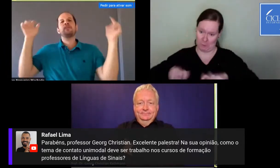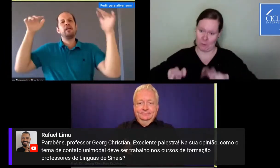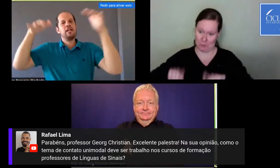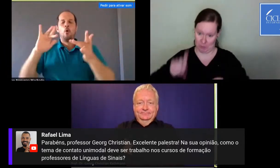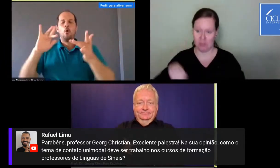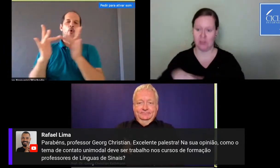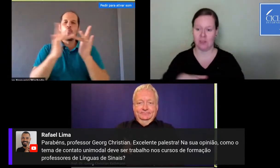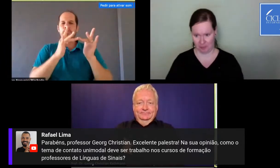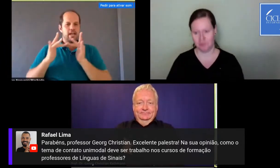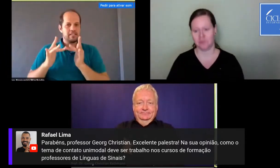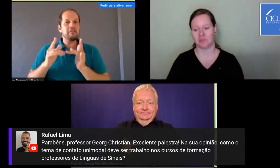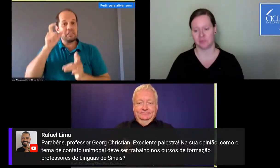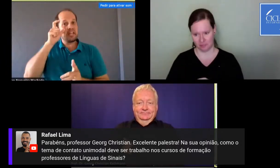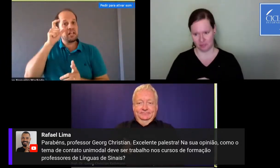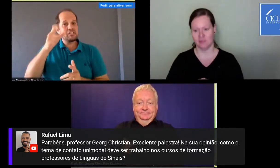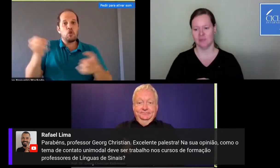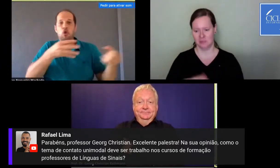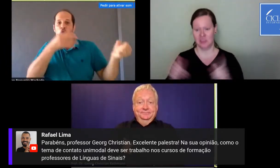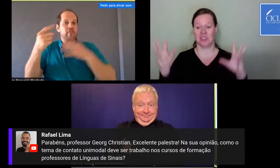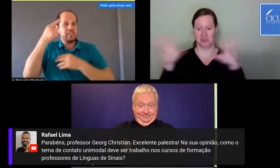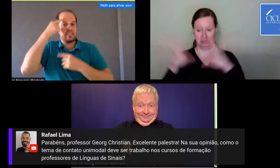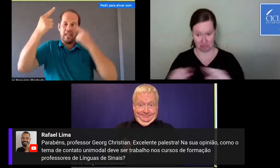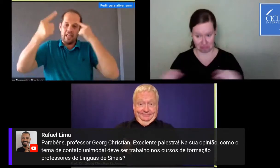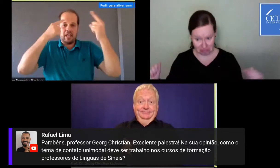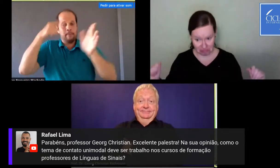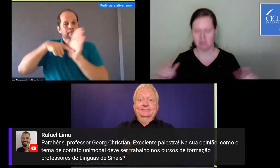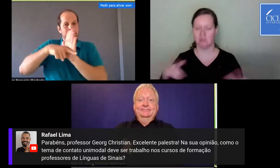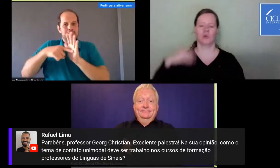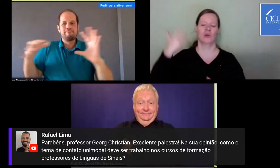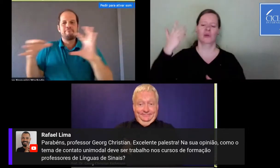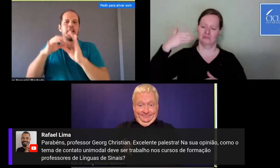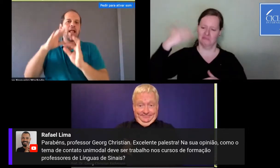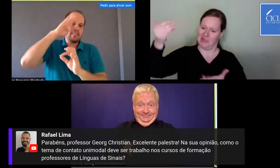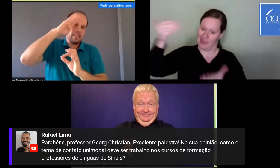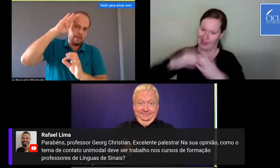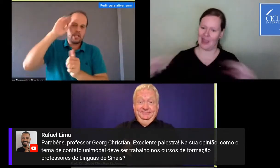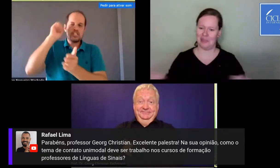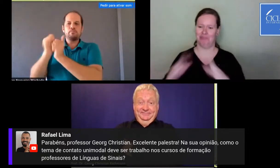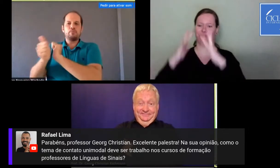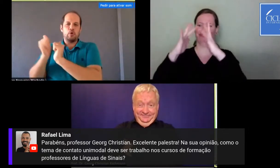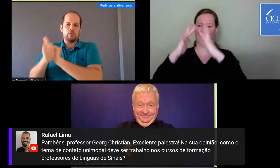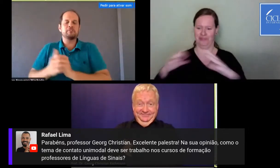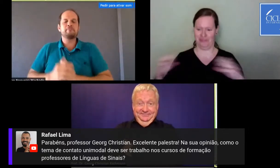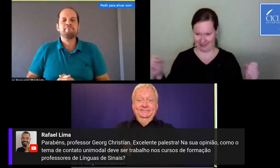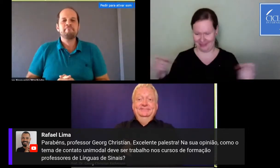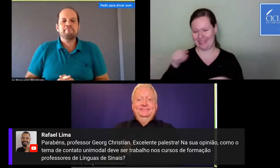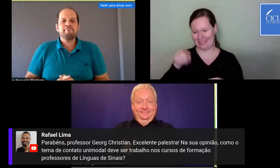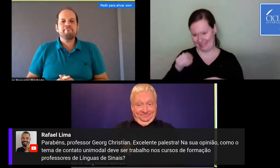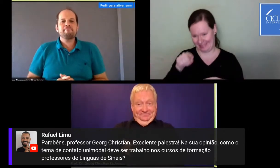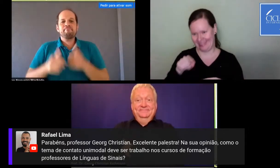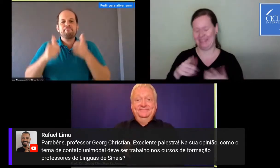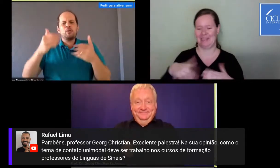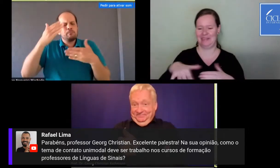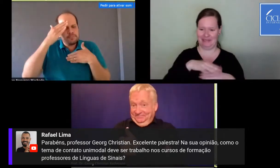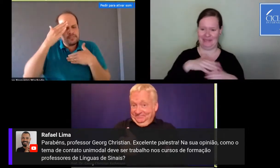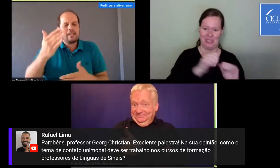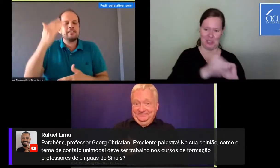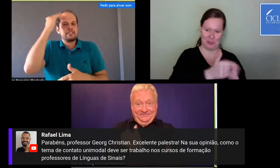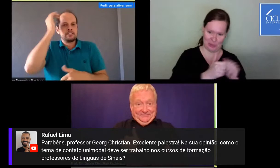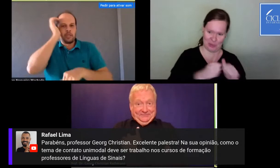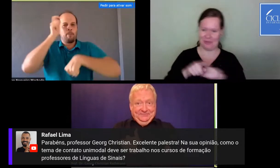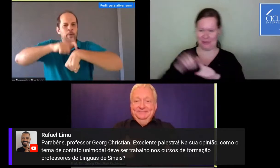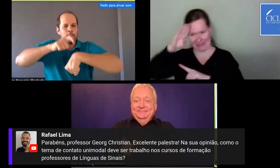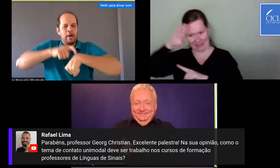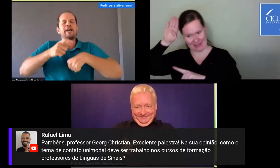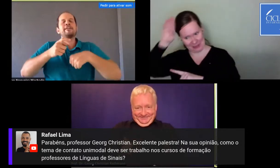a discussão. É interessante a questão das novas tecnologias, do cenário do Covid, né, causando tudo isso. Mas,